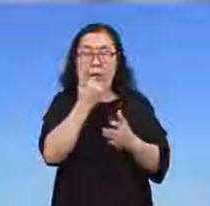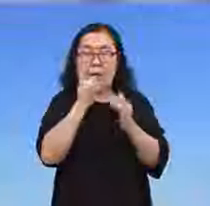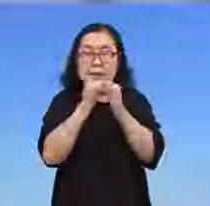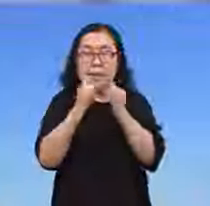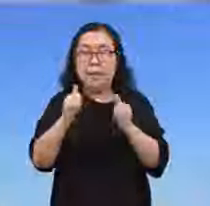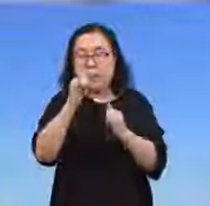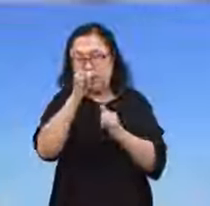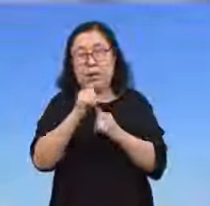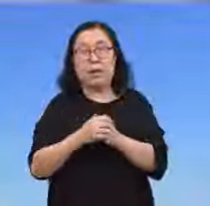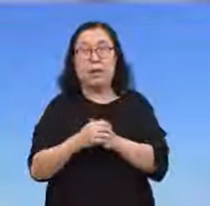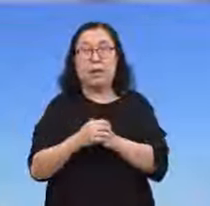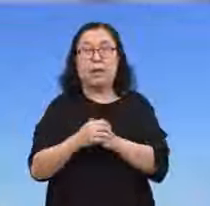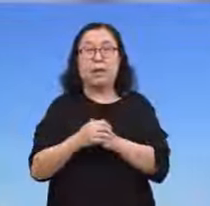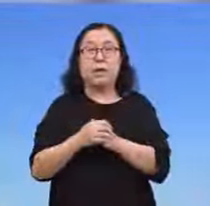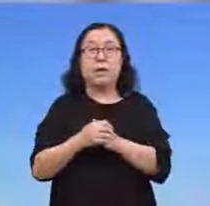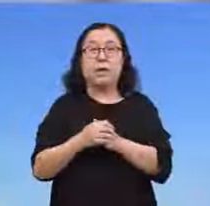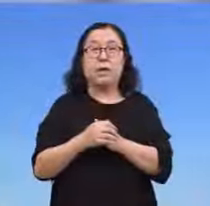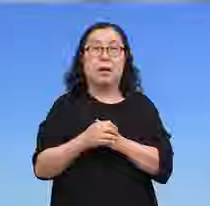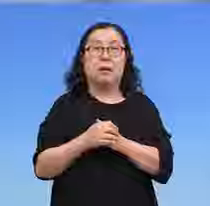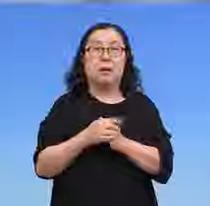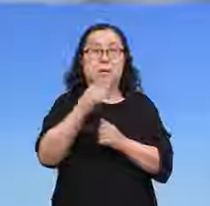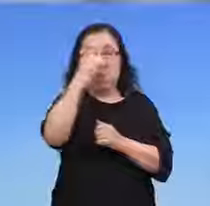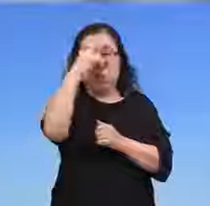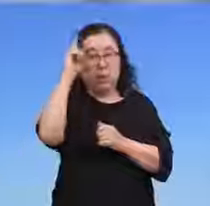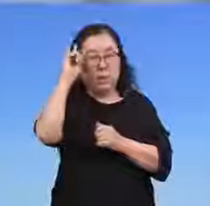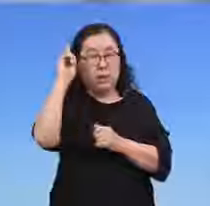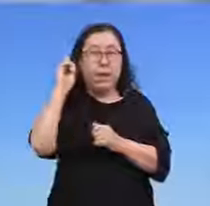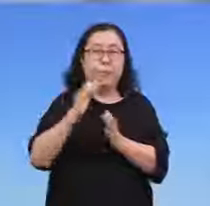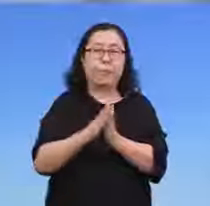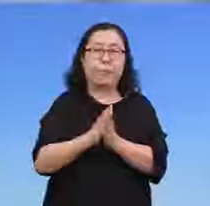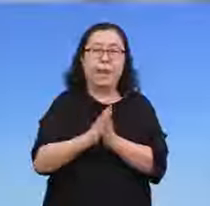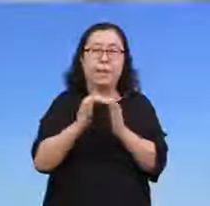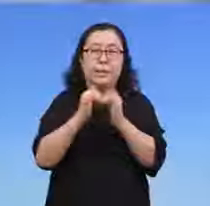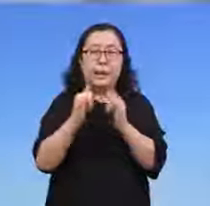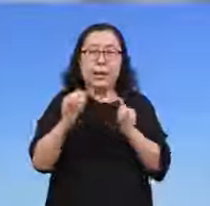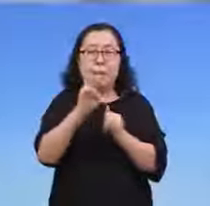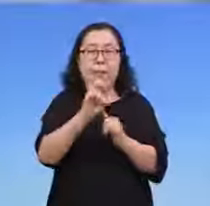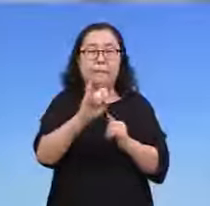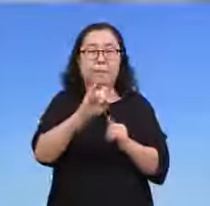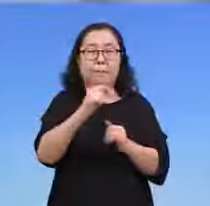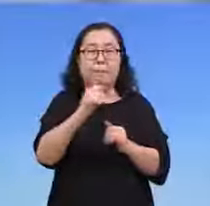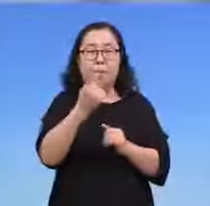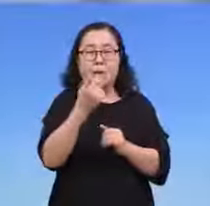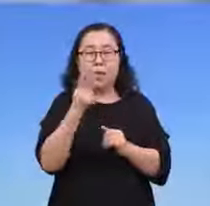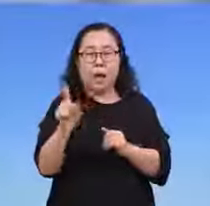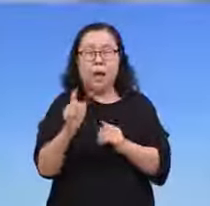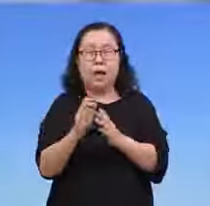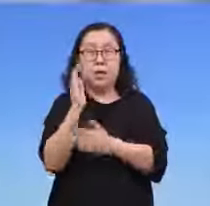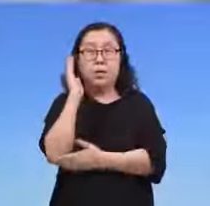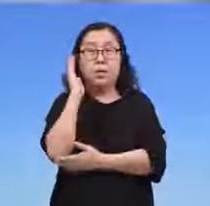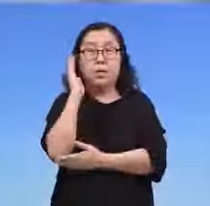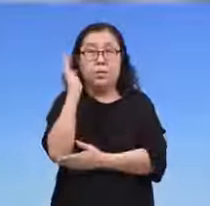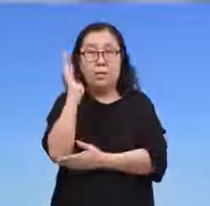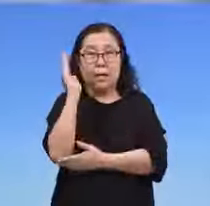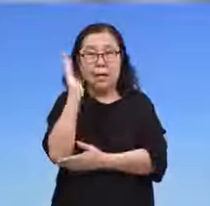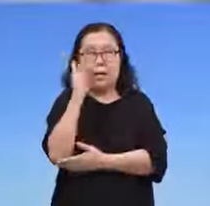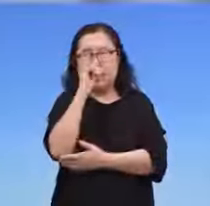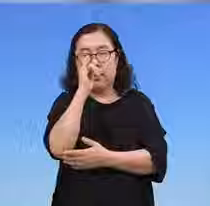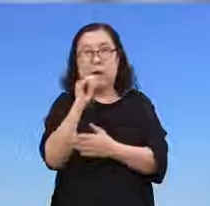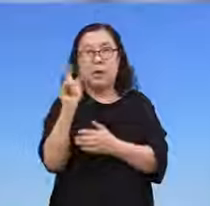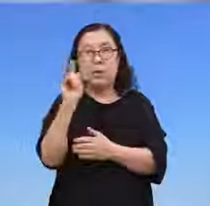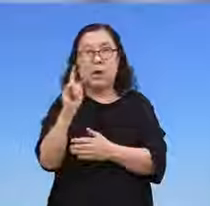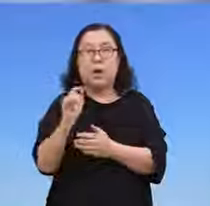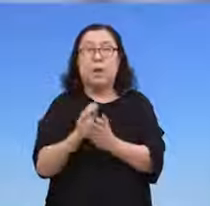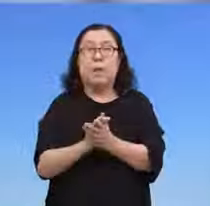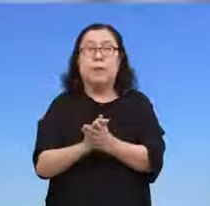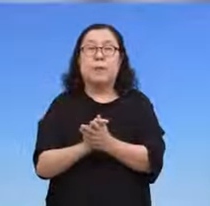그러면서 그 칼럼에서 또 그 러시아 민화 하나를 소개하는데요, 어느 농부가